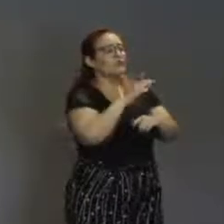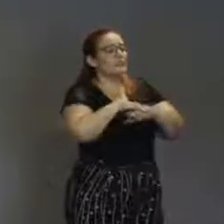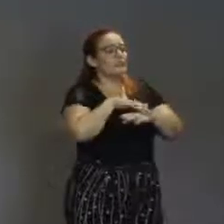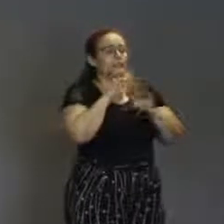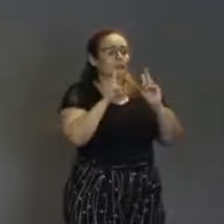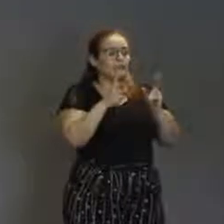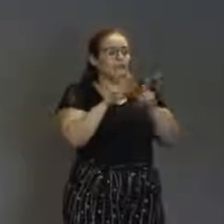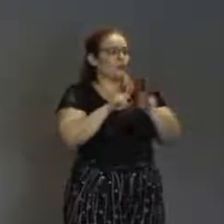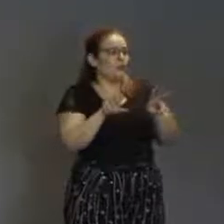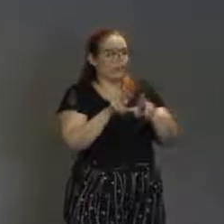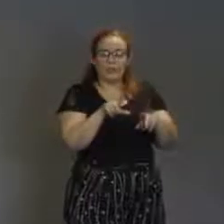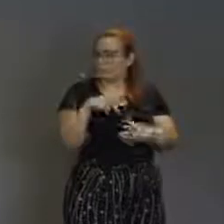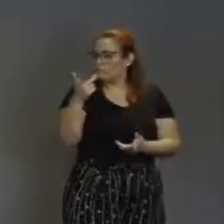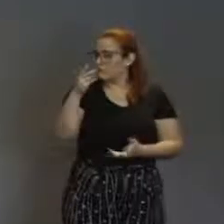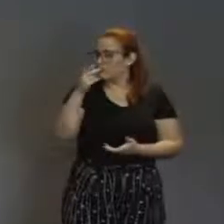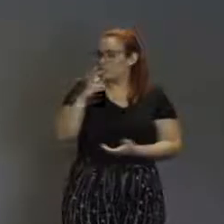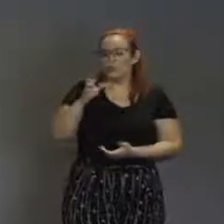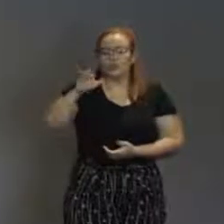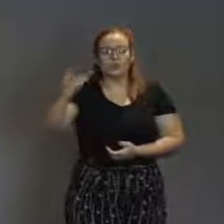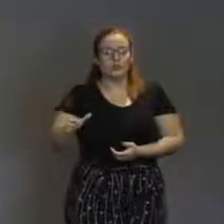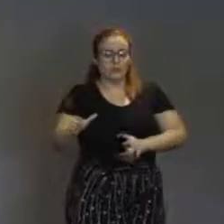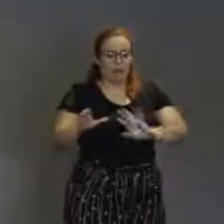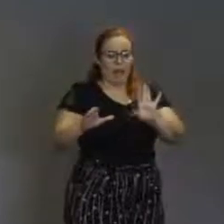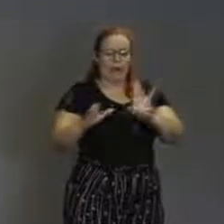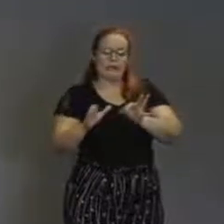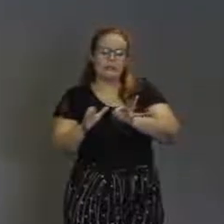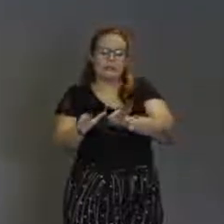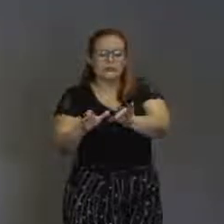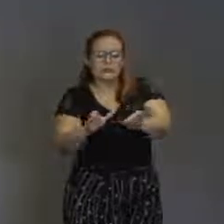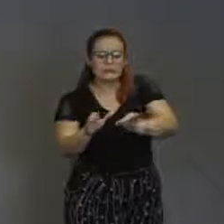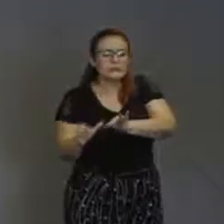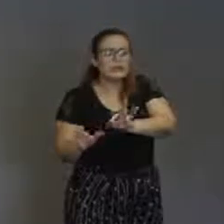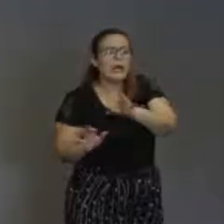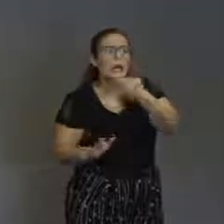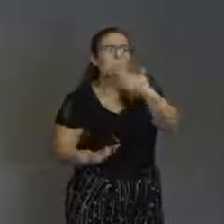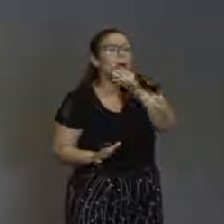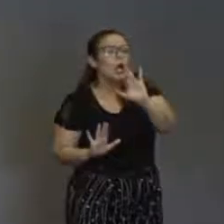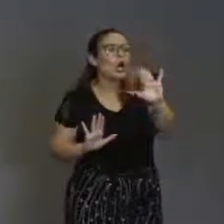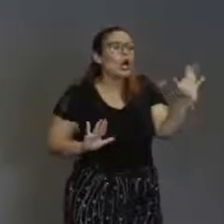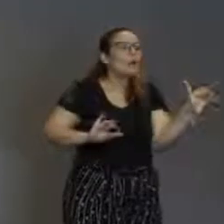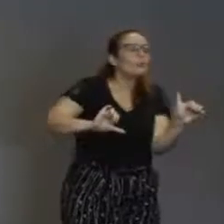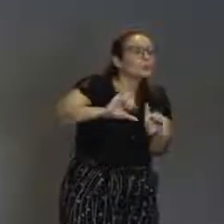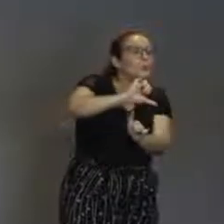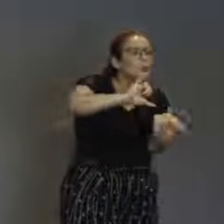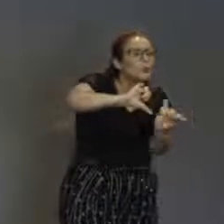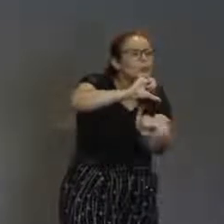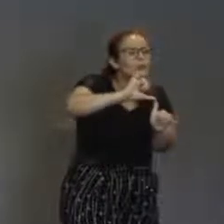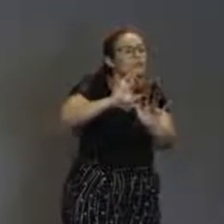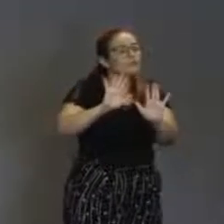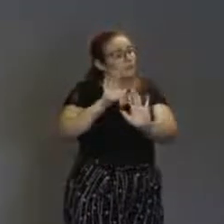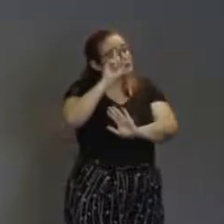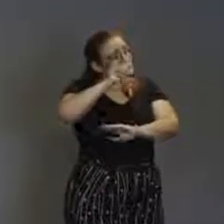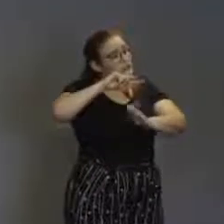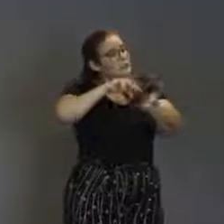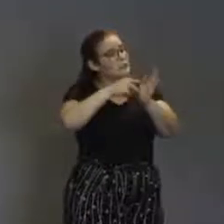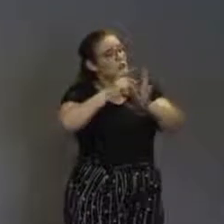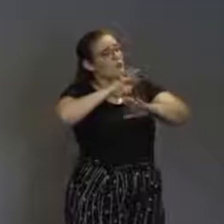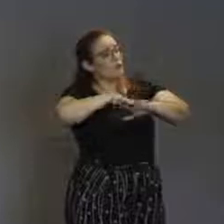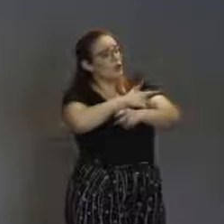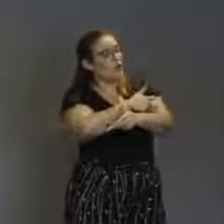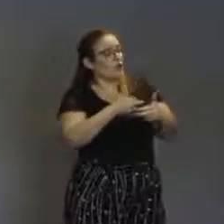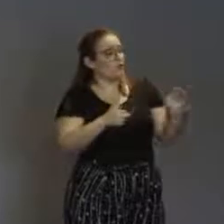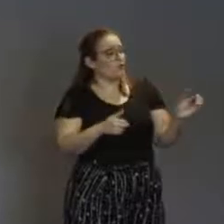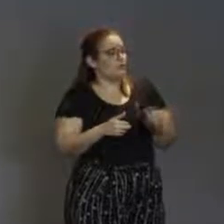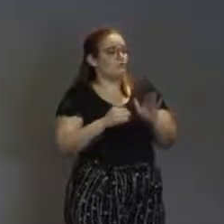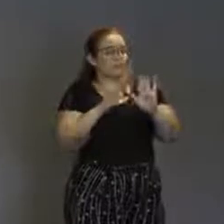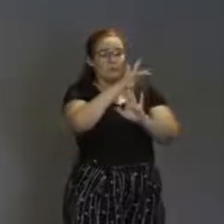esse copo aqui, colocar ele aqui, se a gente colocar assim é melhor, vai ser melhor, a gente vai mudando. Isso de forma é fazer alguma coisa nova, né? Então, essas